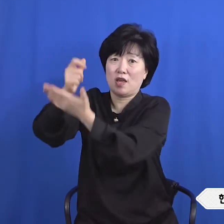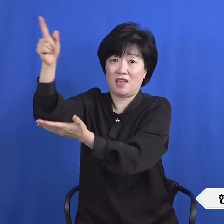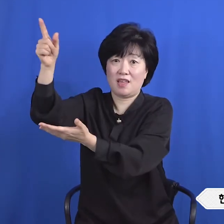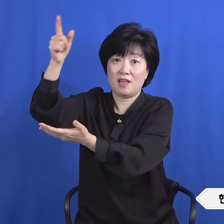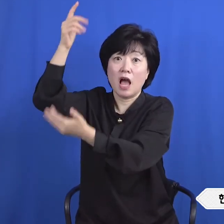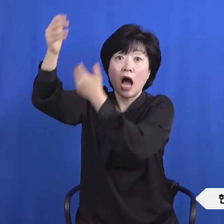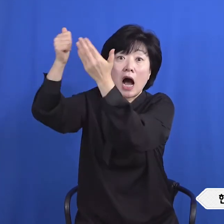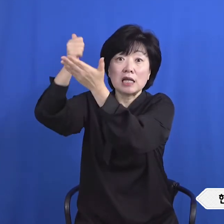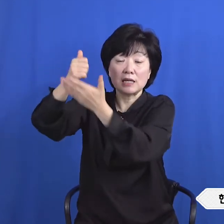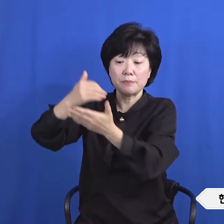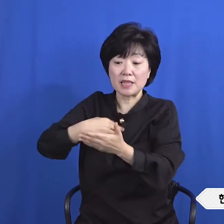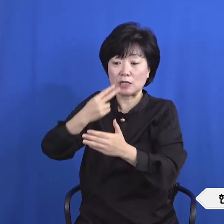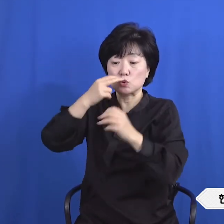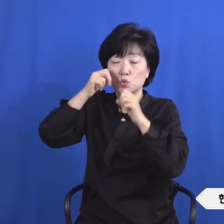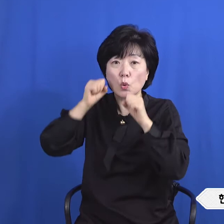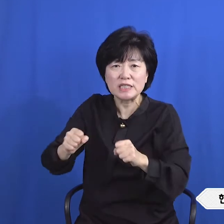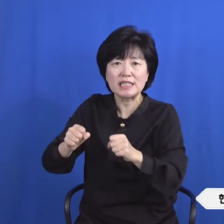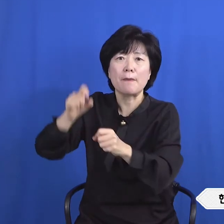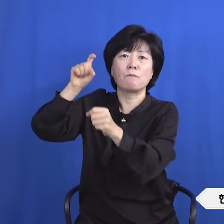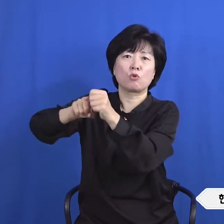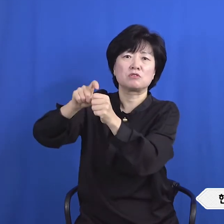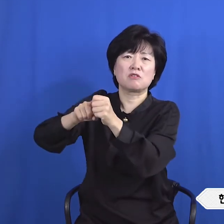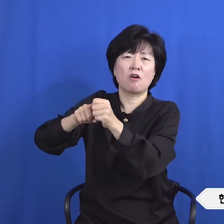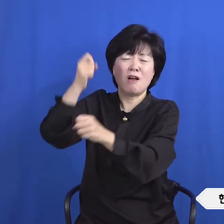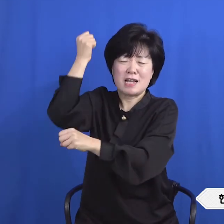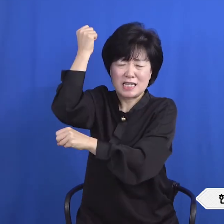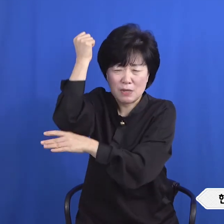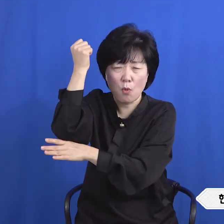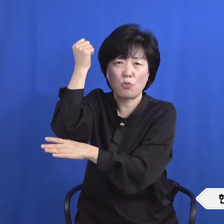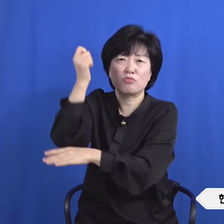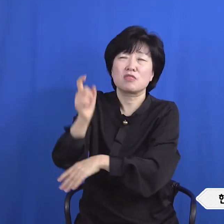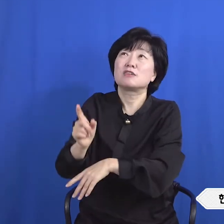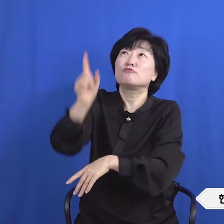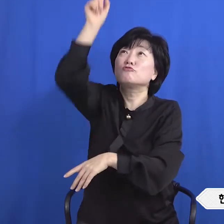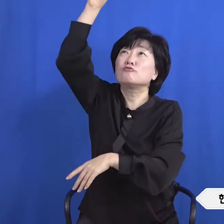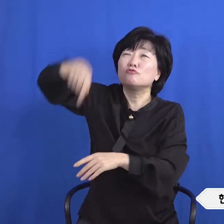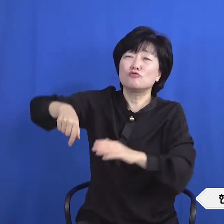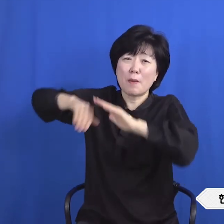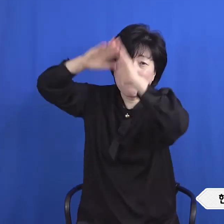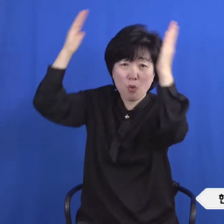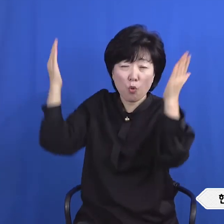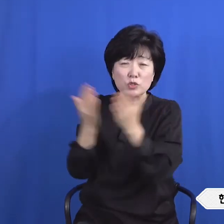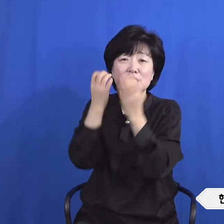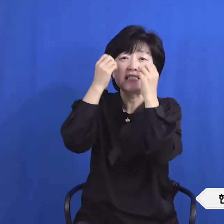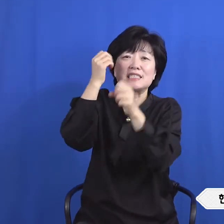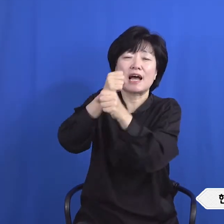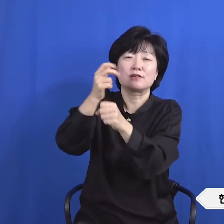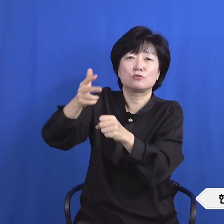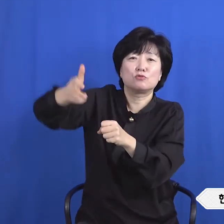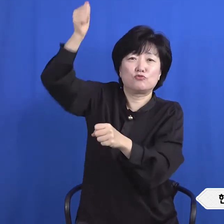존재의 기반이고 우리 존재의 목적이고 우주의 존재의 기반입니다. 그런